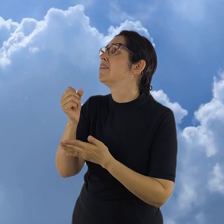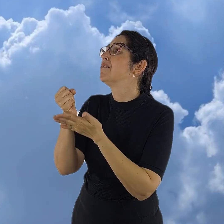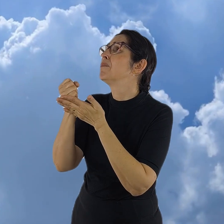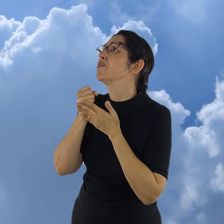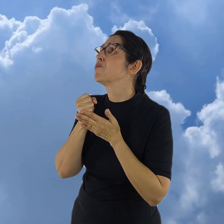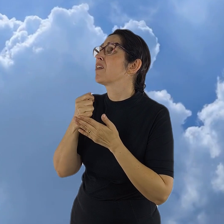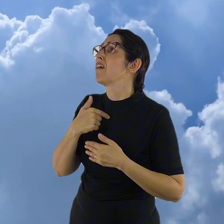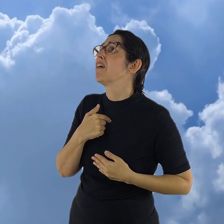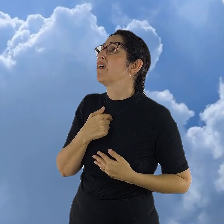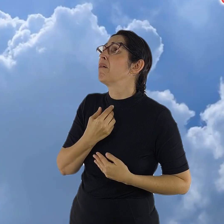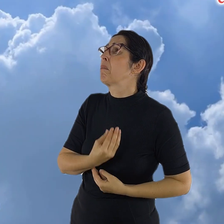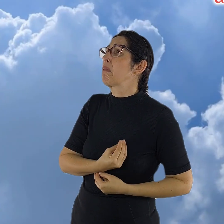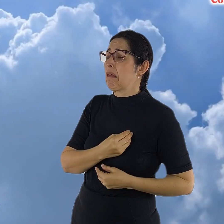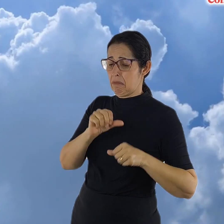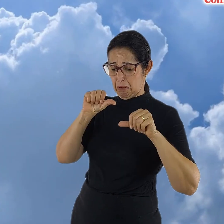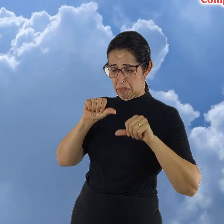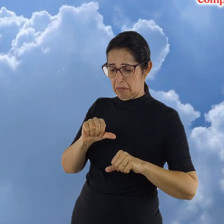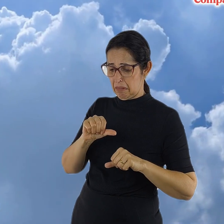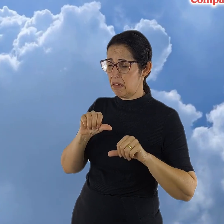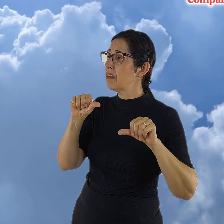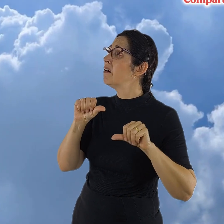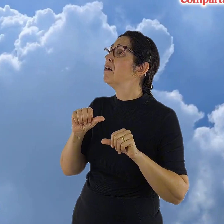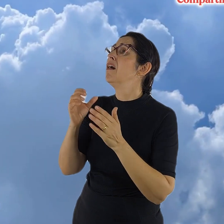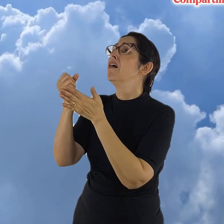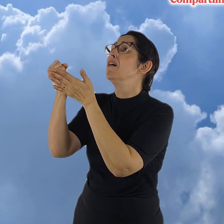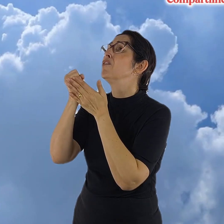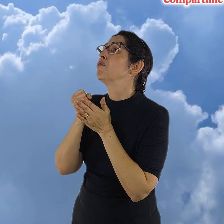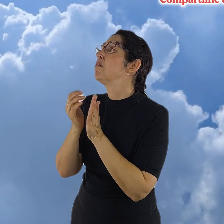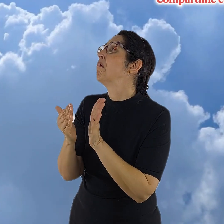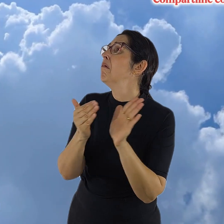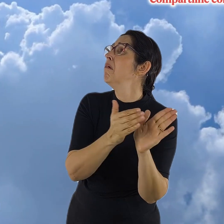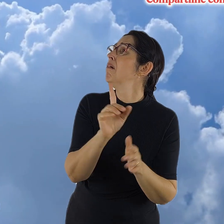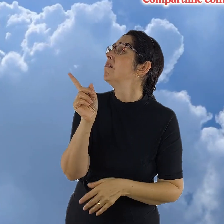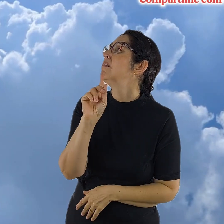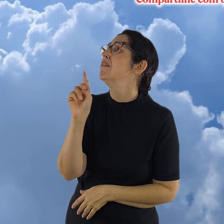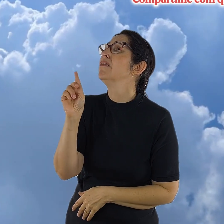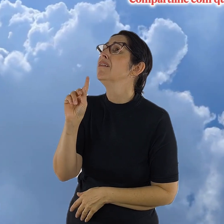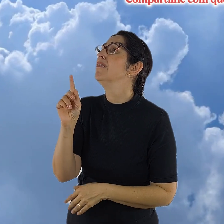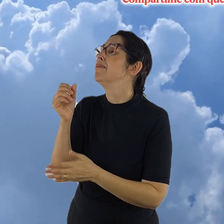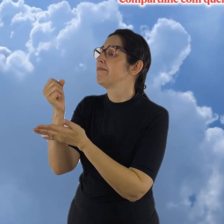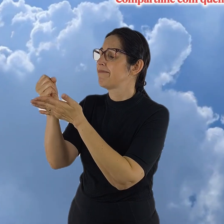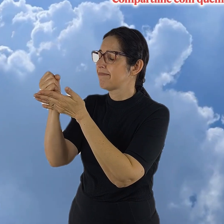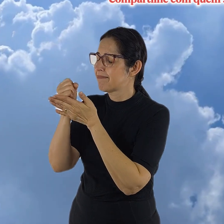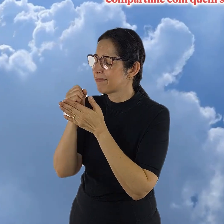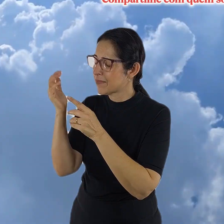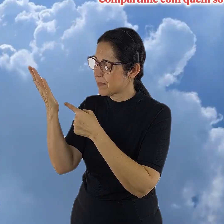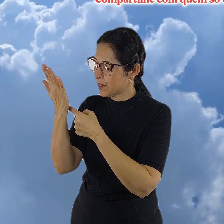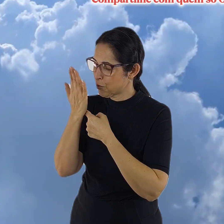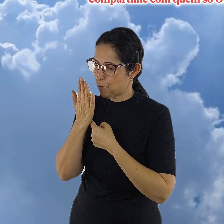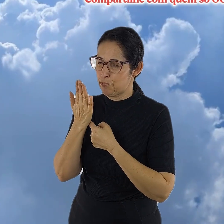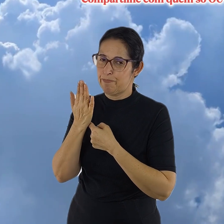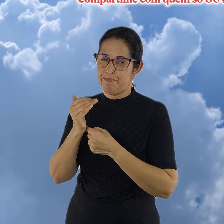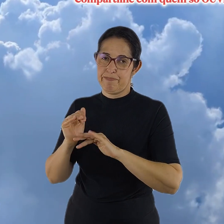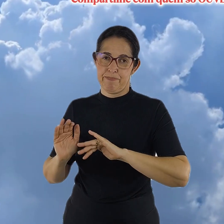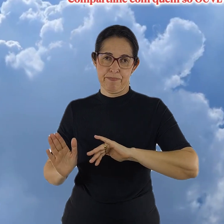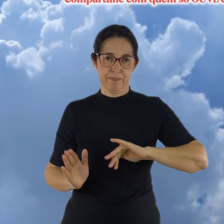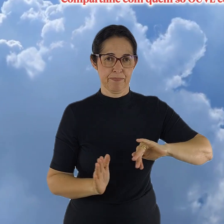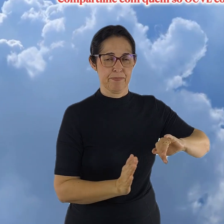transforme em apostasia, ajuda-me, Senhor. Antes que isso venha uma queda espiritual. Mas, meus